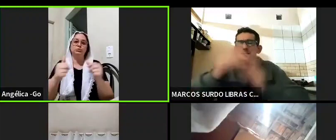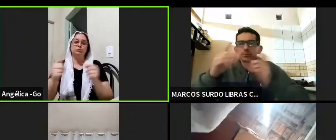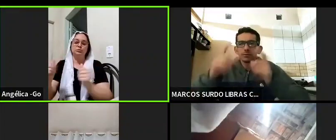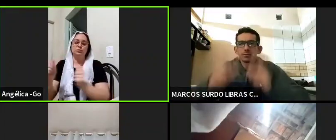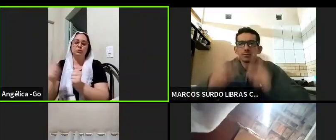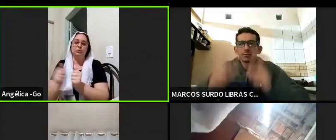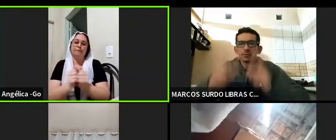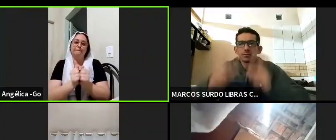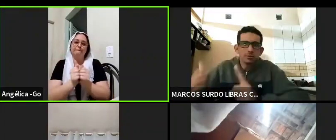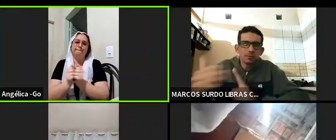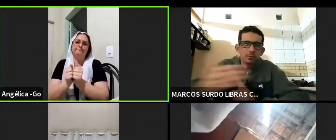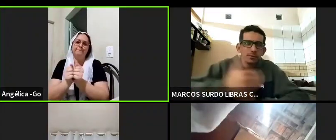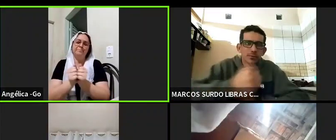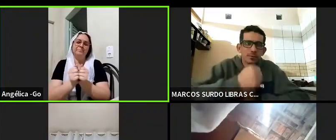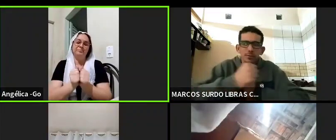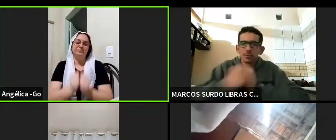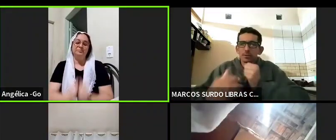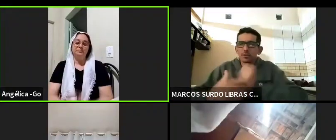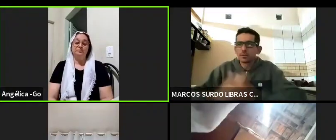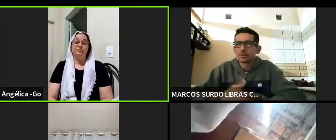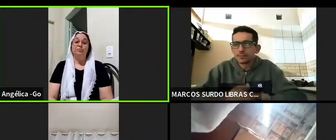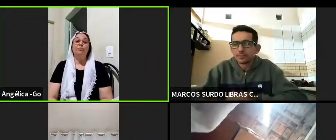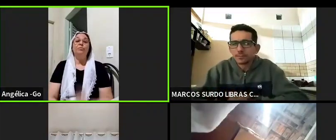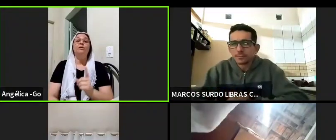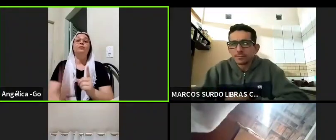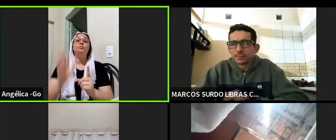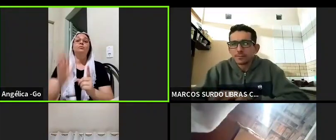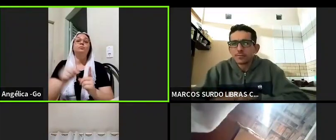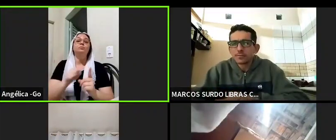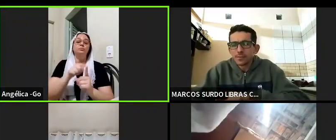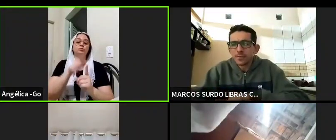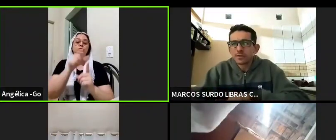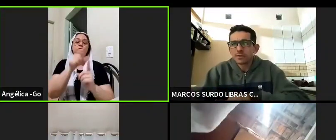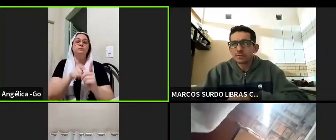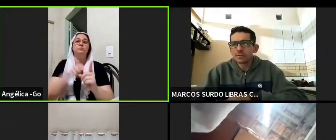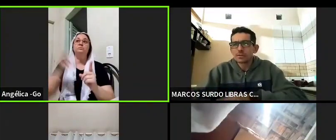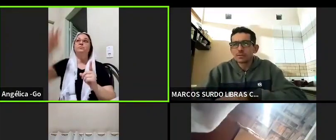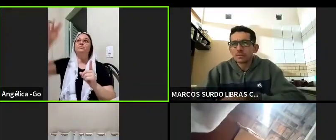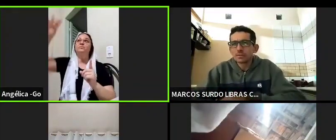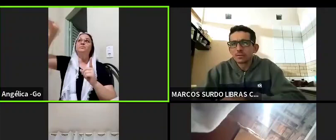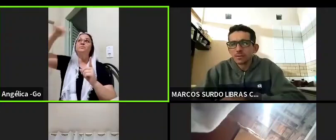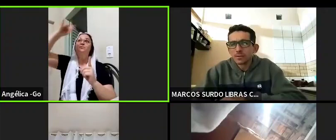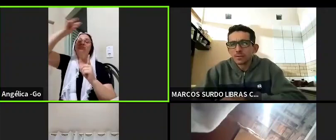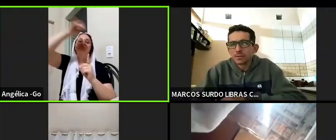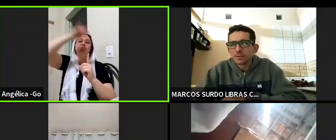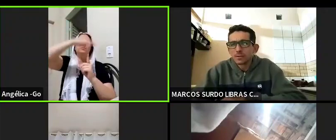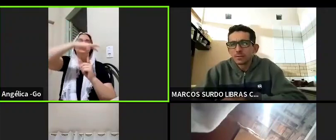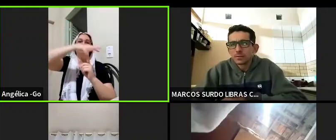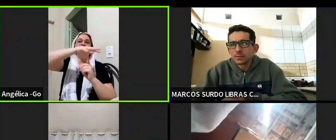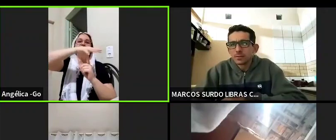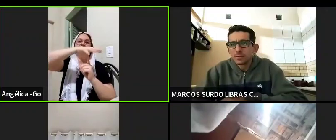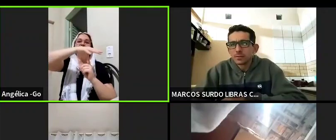O que precisar enfrentar, enfrenta no nome do Senhor Jesus,